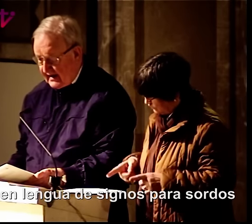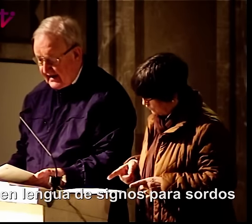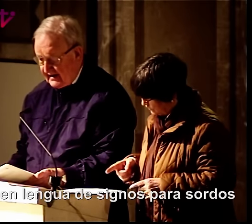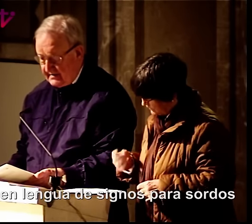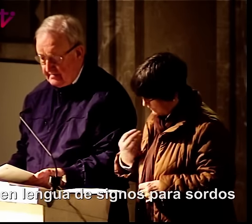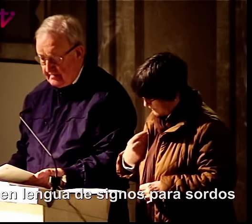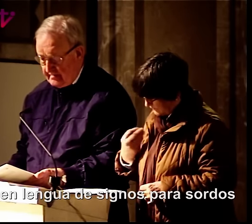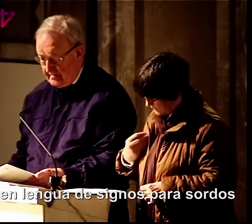quieras.